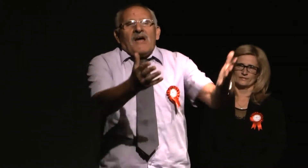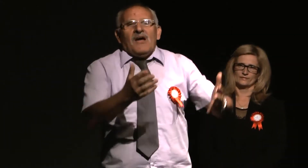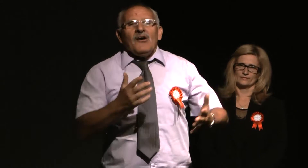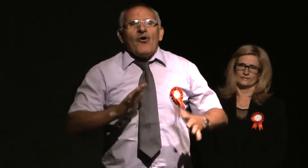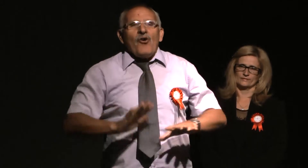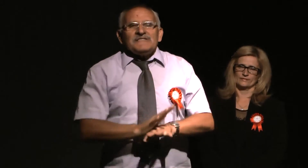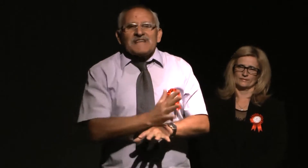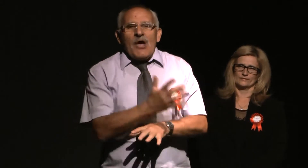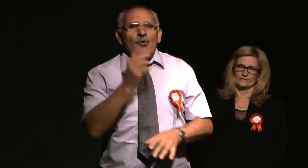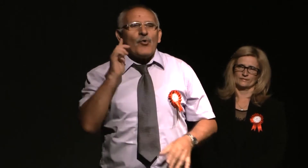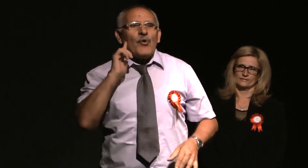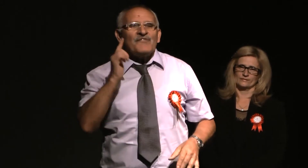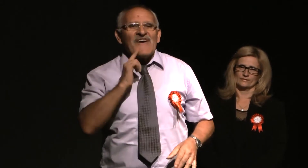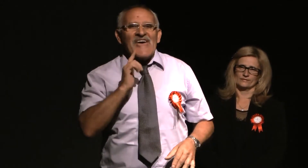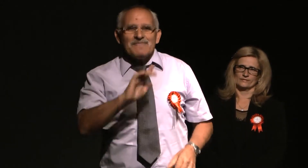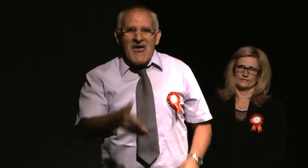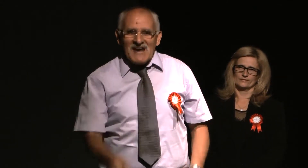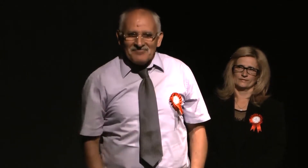učujući osnovnim školama.